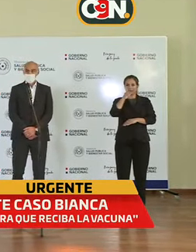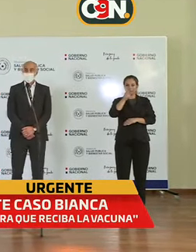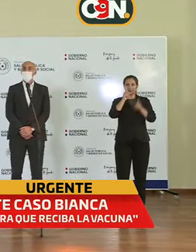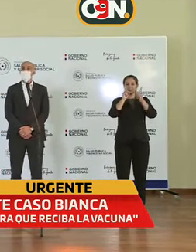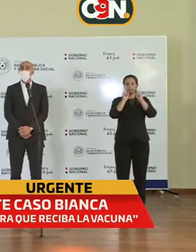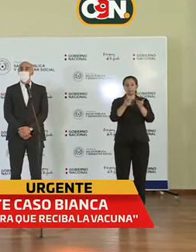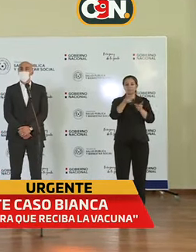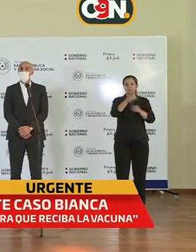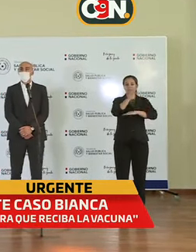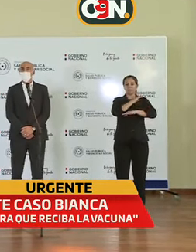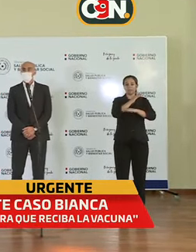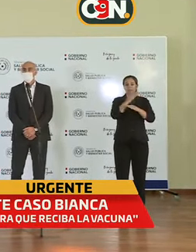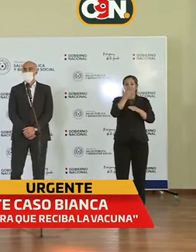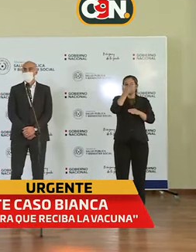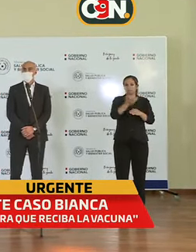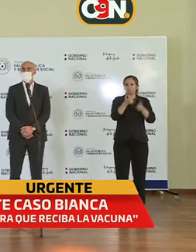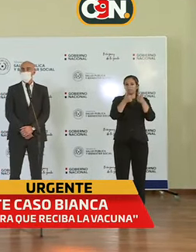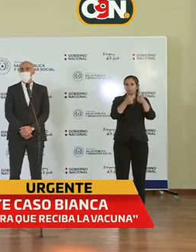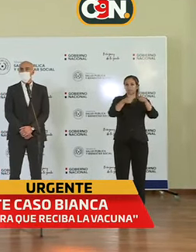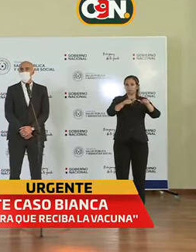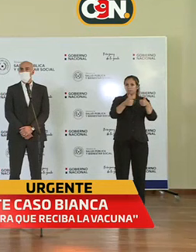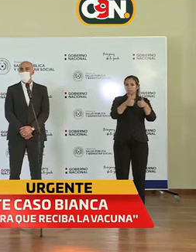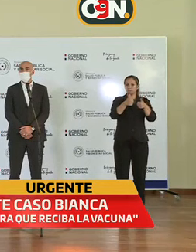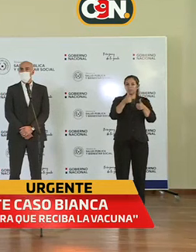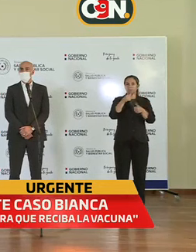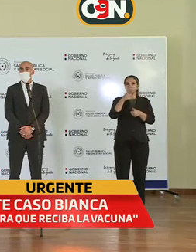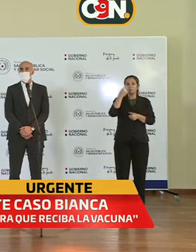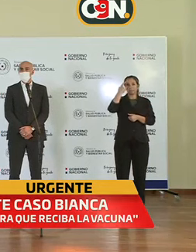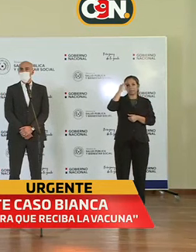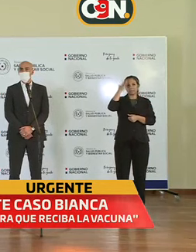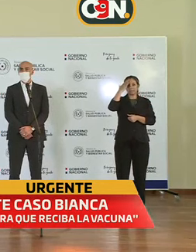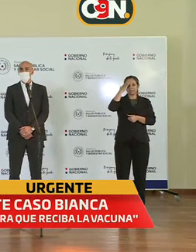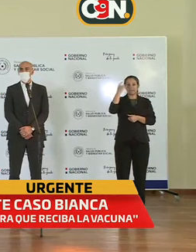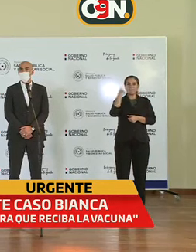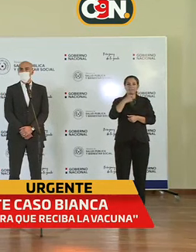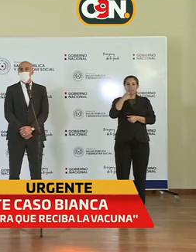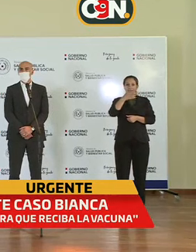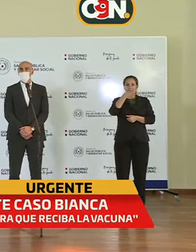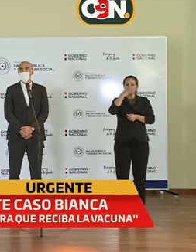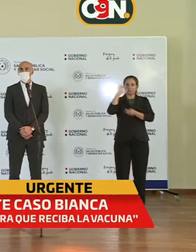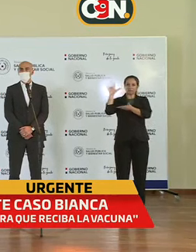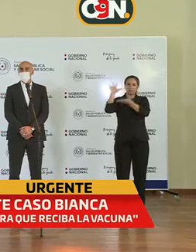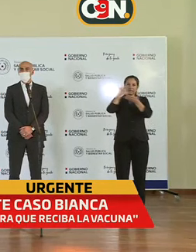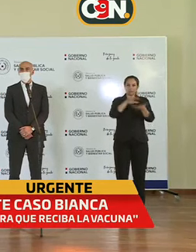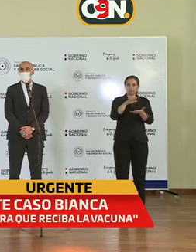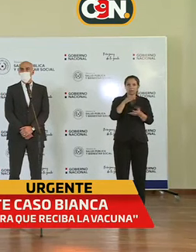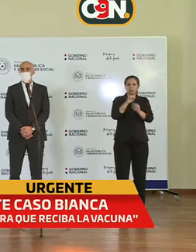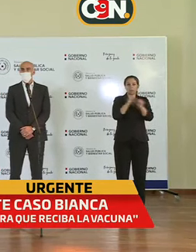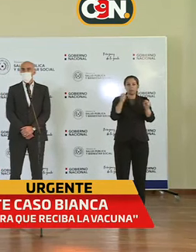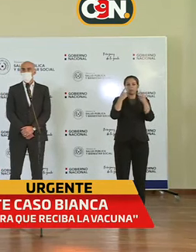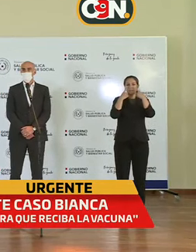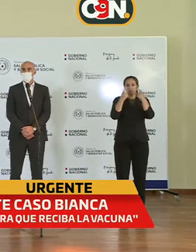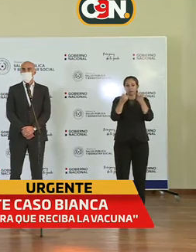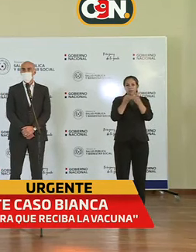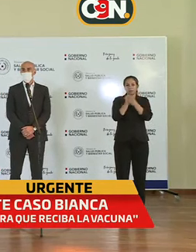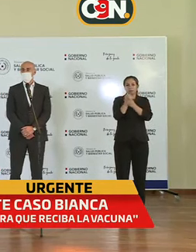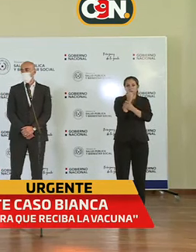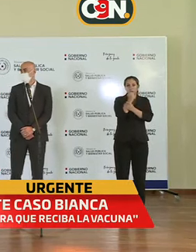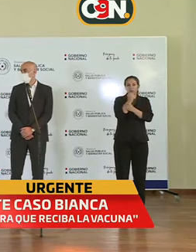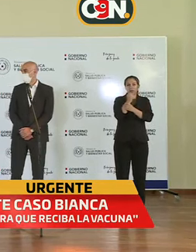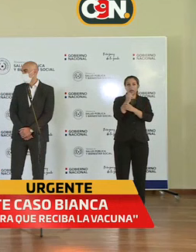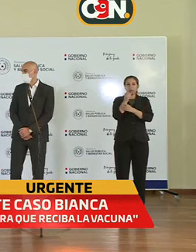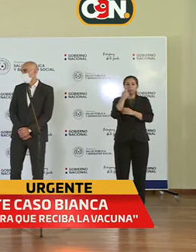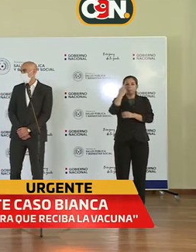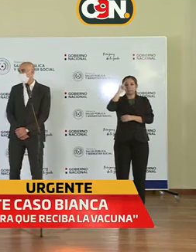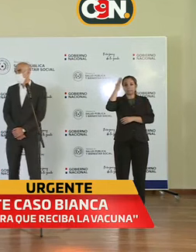de Bianca, que se espera ya el peor escenario por la falta de medicamento, ¿no sería conveniente al menos intentar probar cuál es la postura al